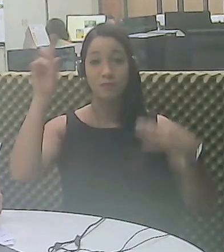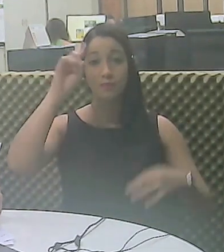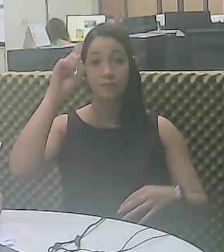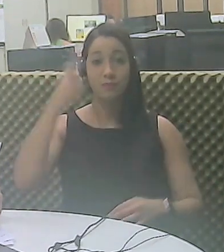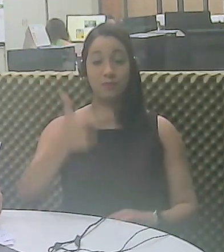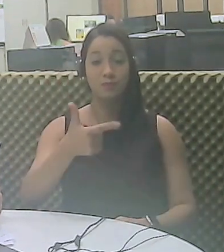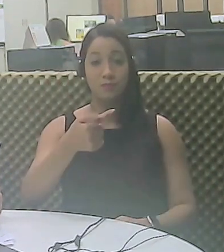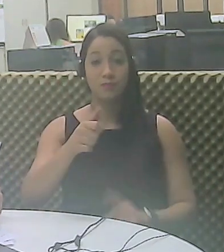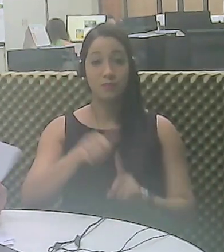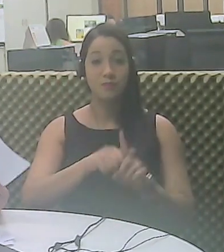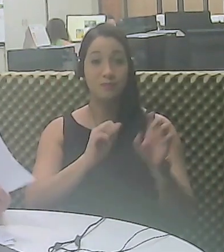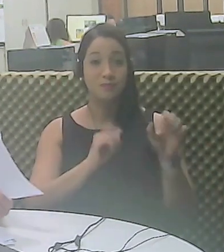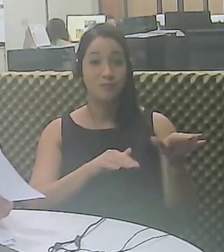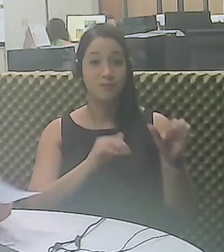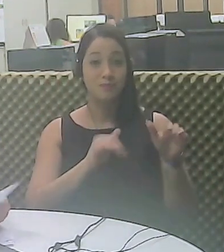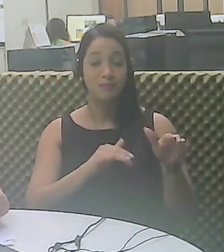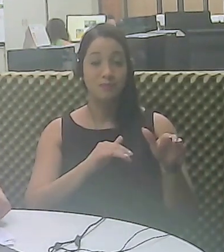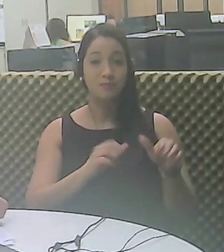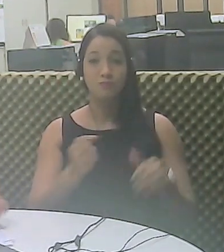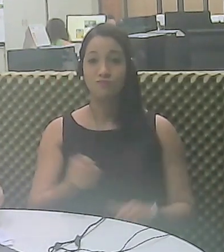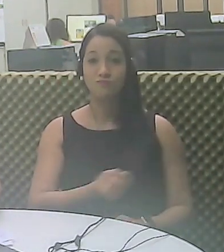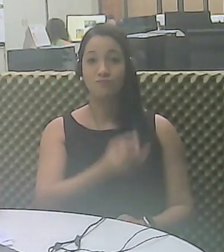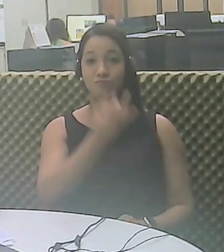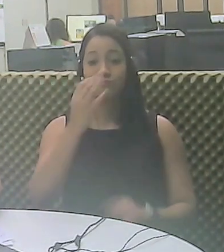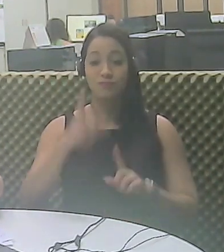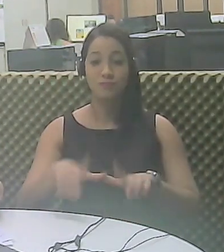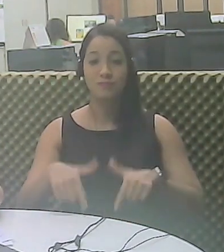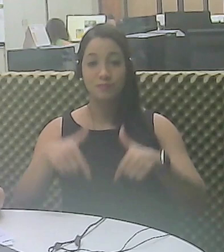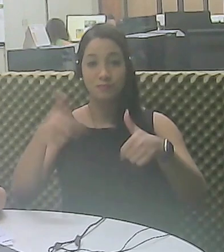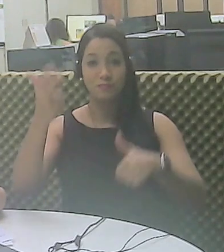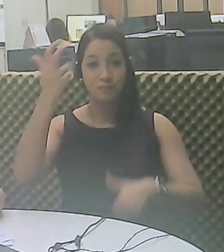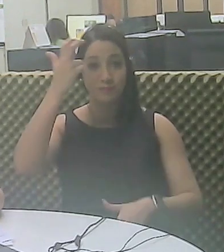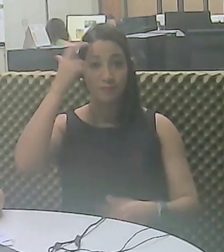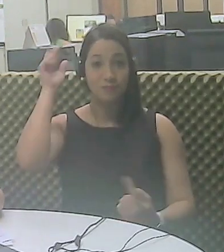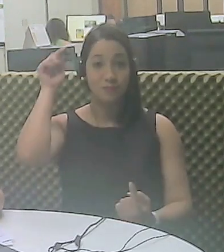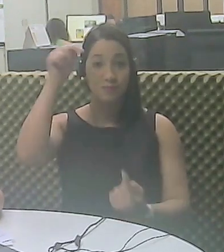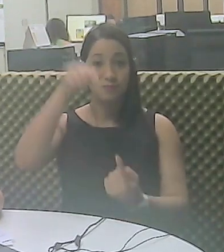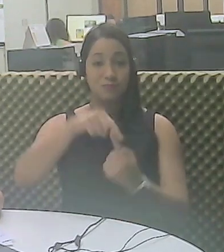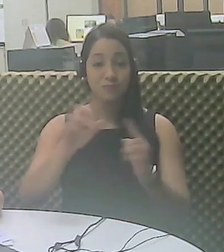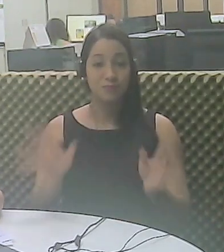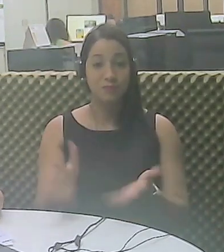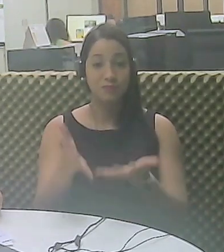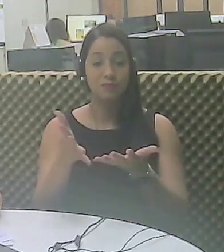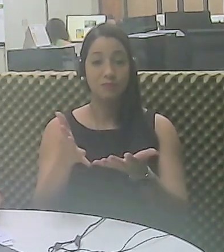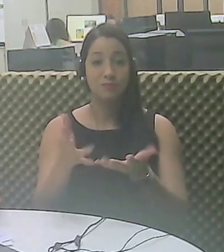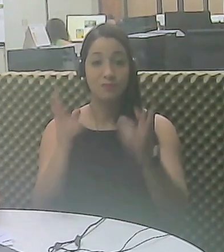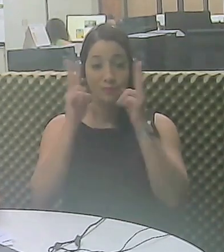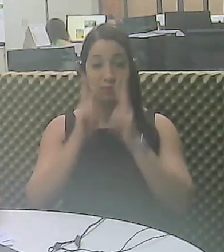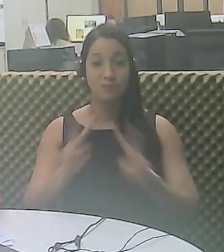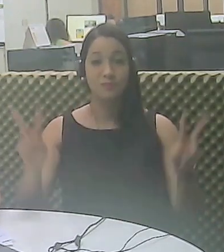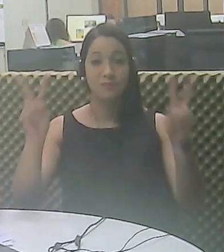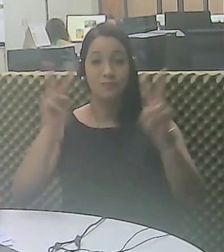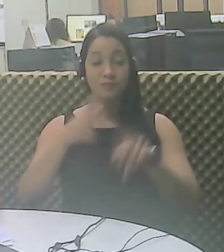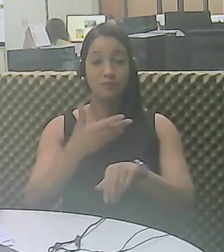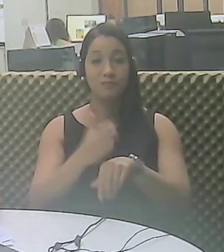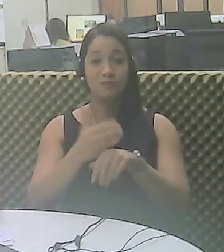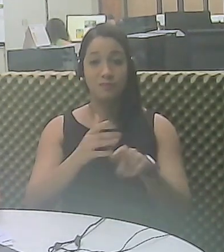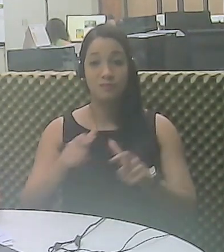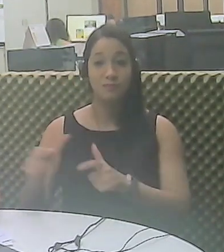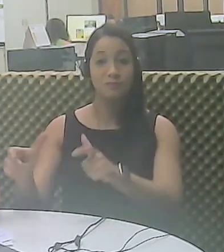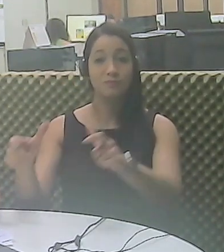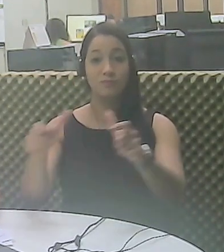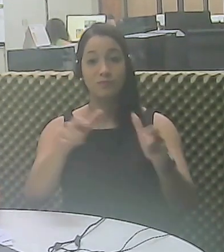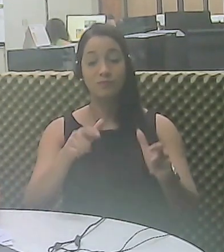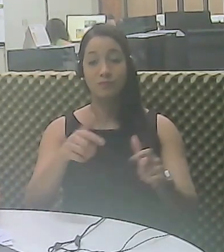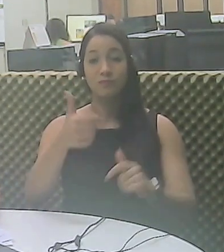27 de setembro. São diversas ações culturais que visam fomentar e dar visibilidade às atividades locais por